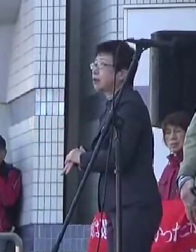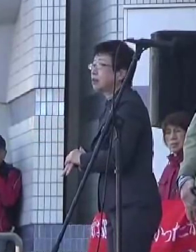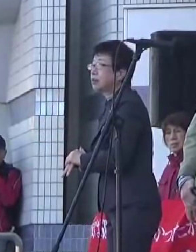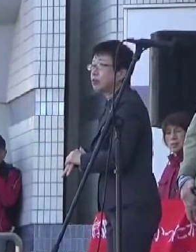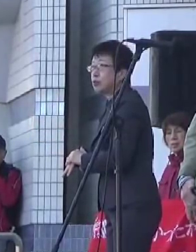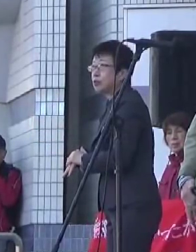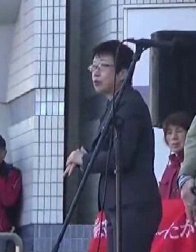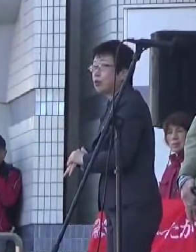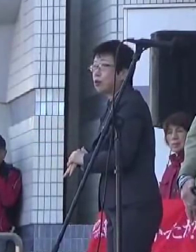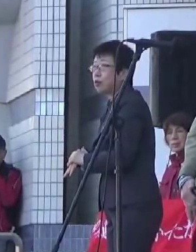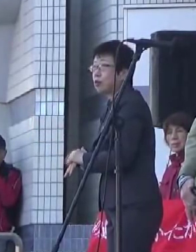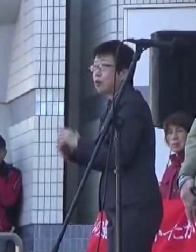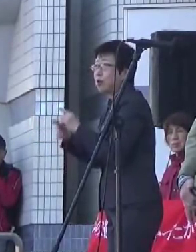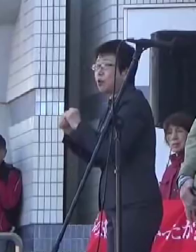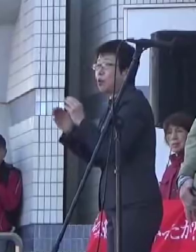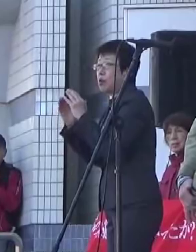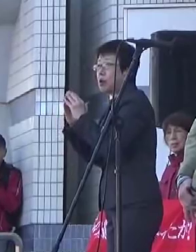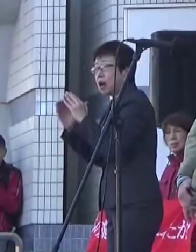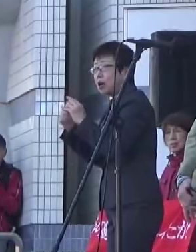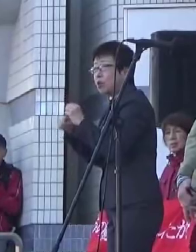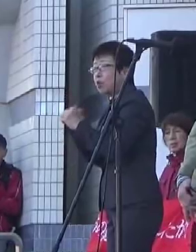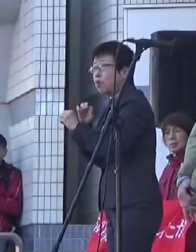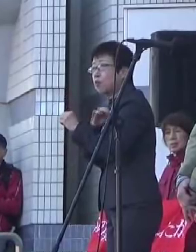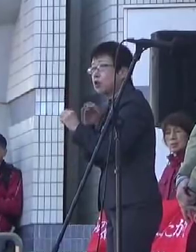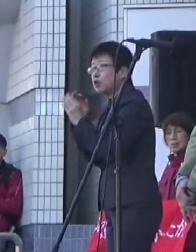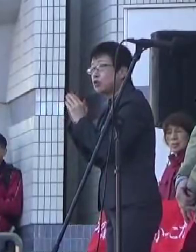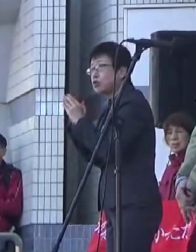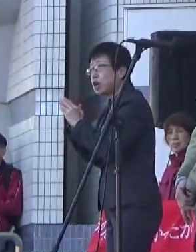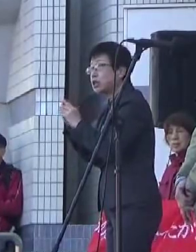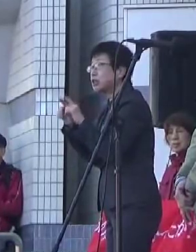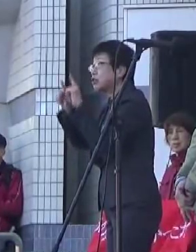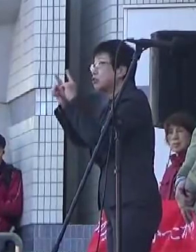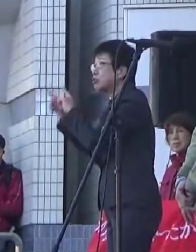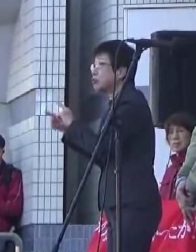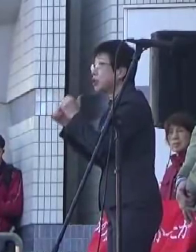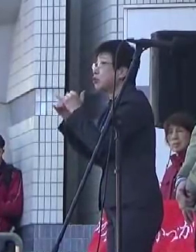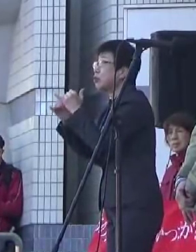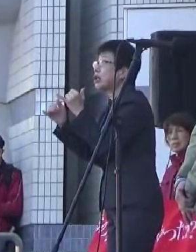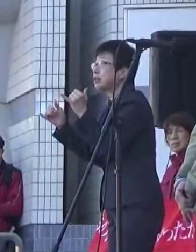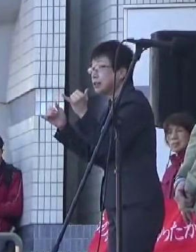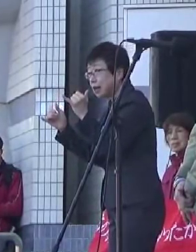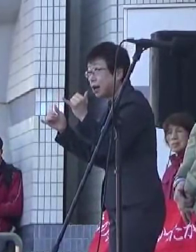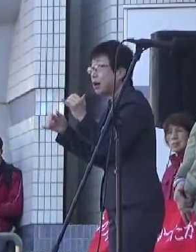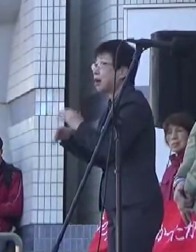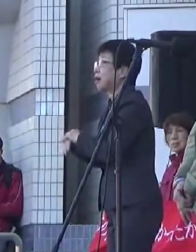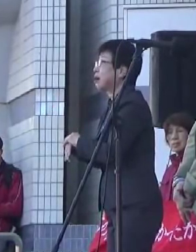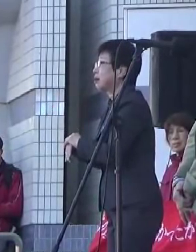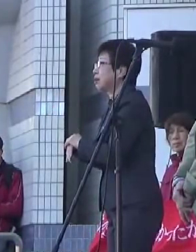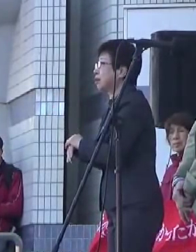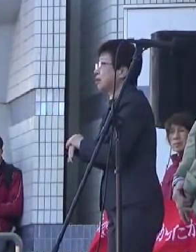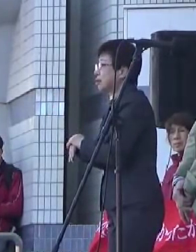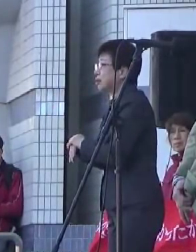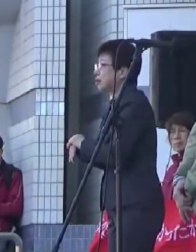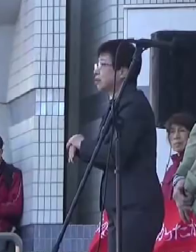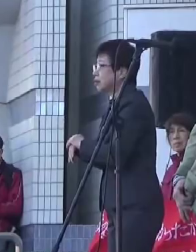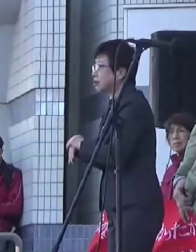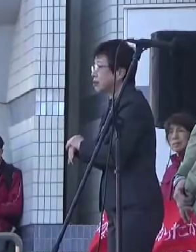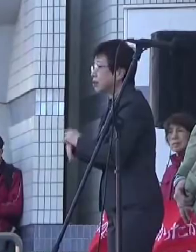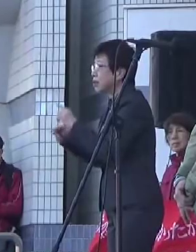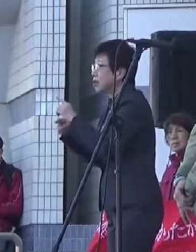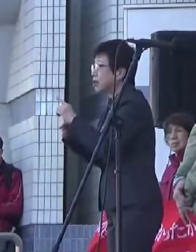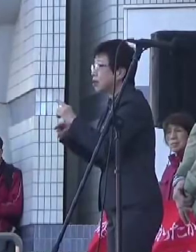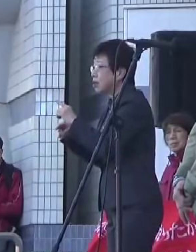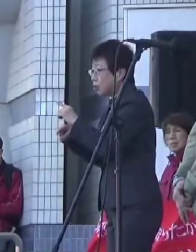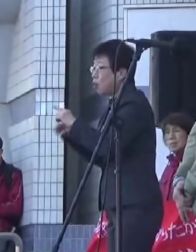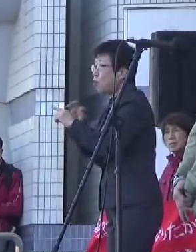ちょうど国家公務員宿舎に住んでいる世帯の人たちが、国家公務員と同じ使